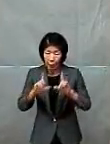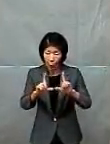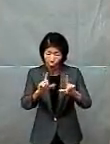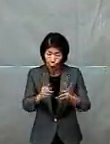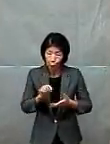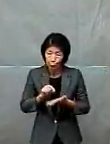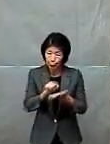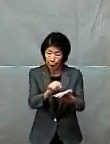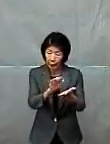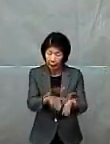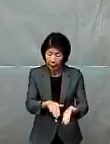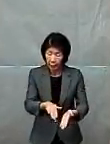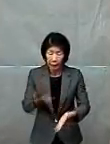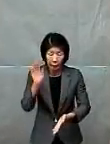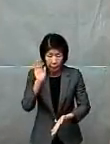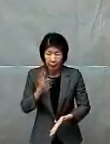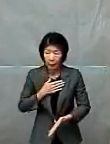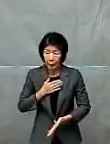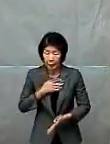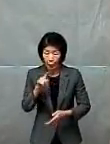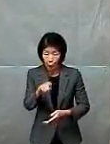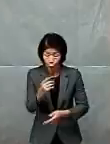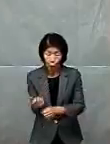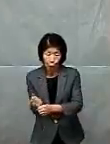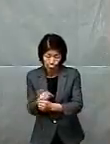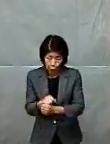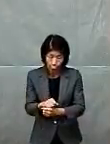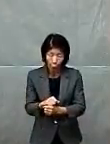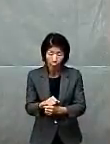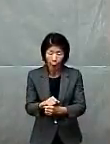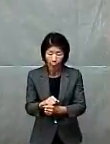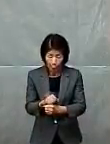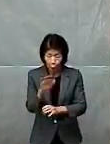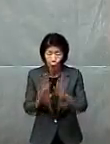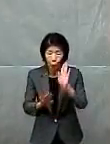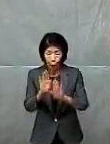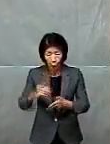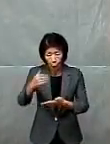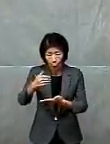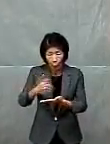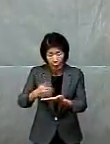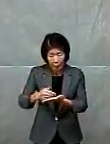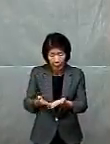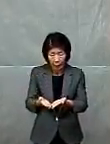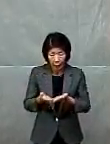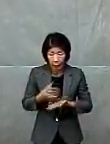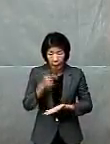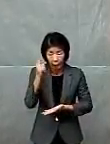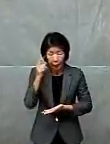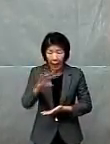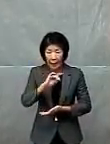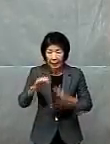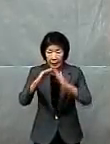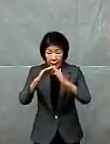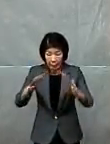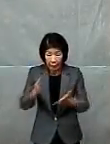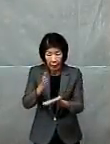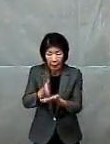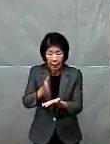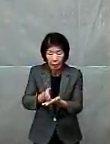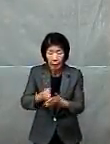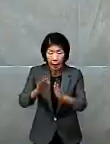が、もう一度ちょっとその時の状況をご説明いただけますか。議会にその説明された